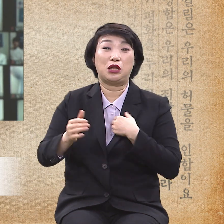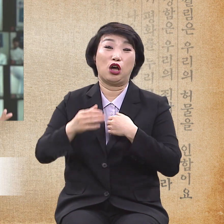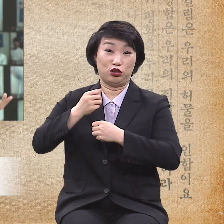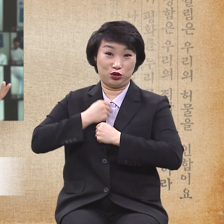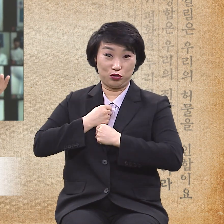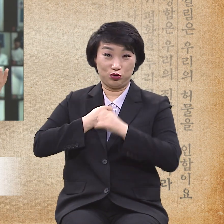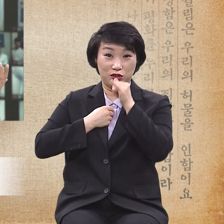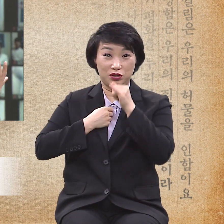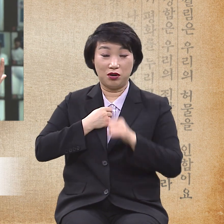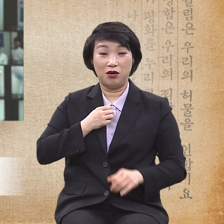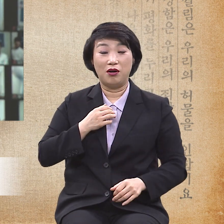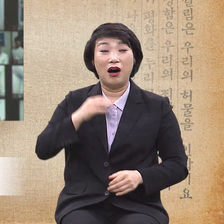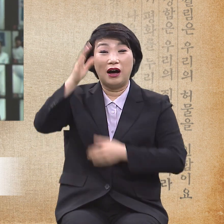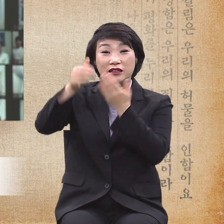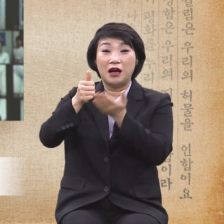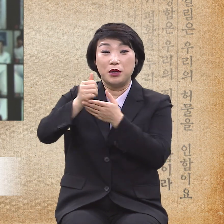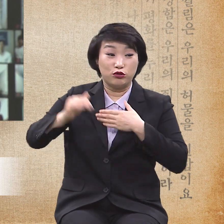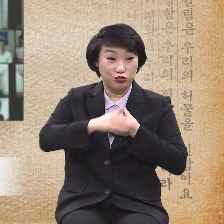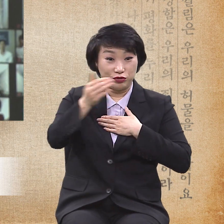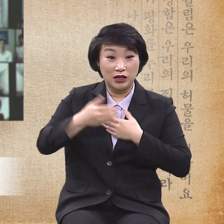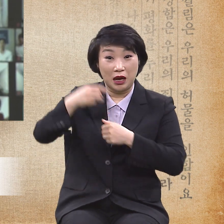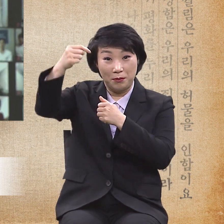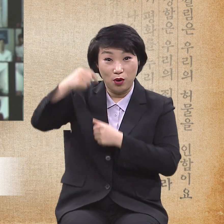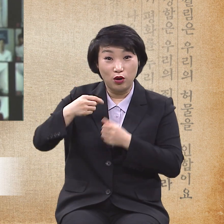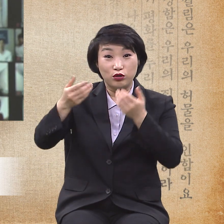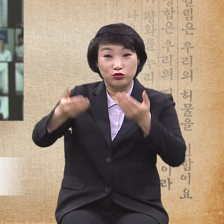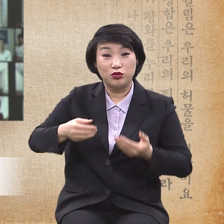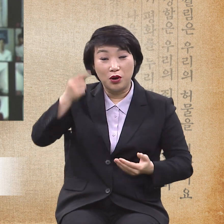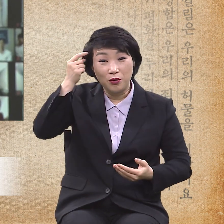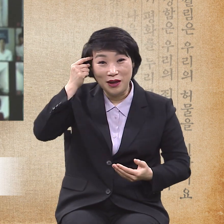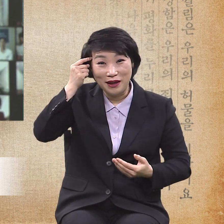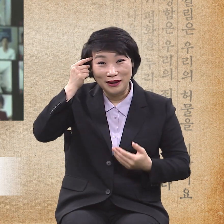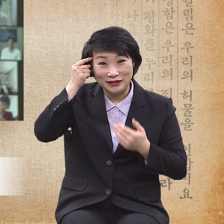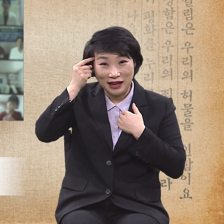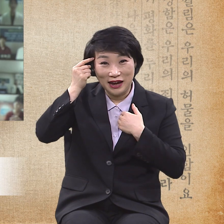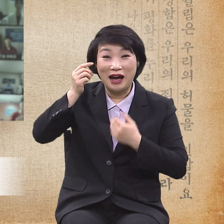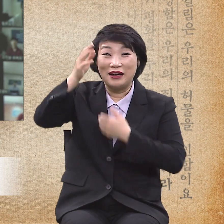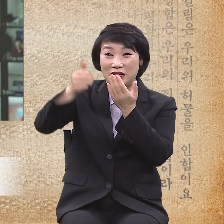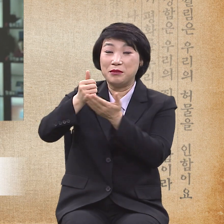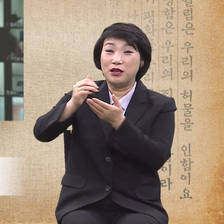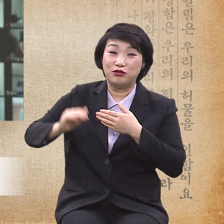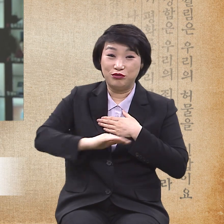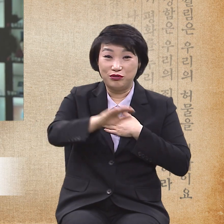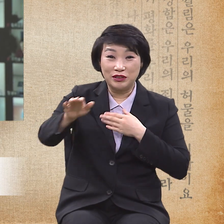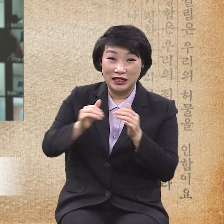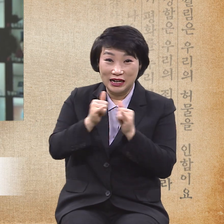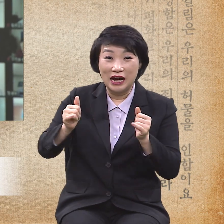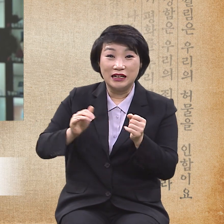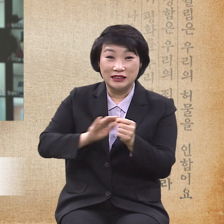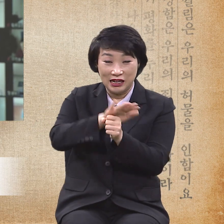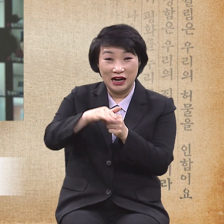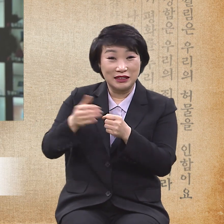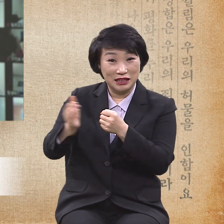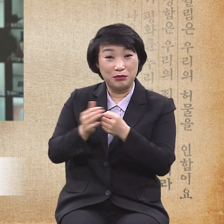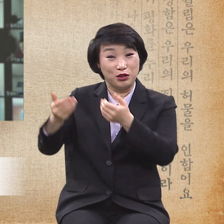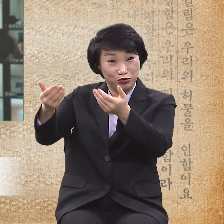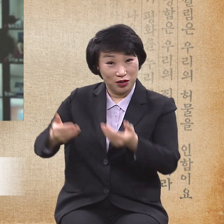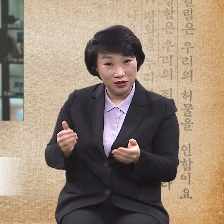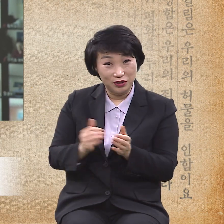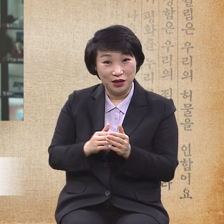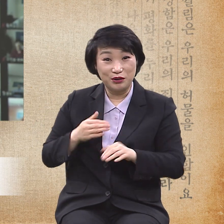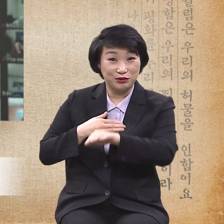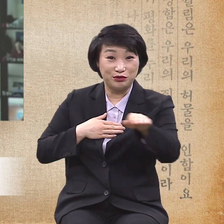지키고, 하나님께서 우리에게 계명을 주신 것도 하나님께서 우리를 사랑함으로 주신 것이니까